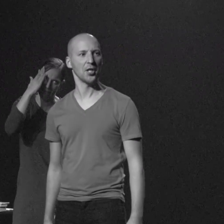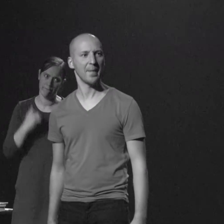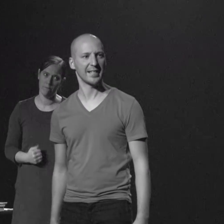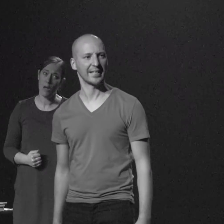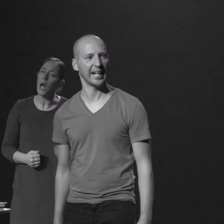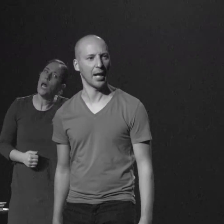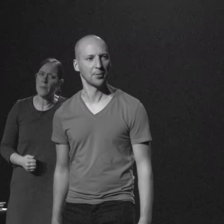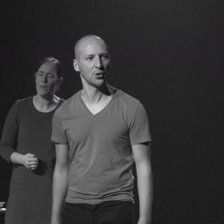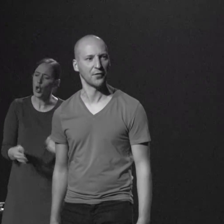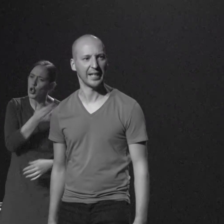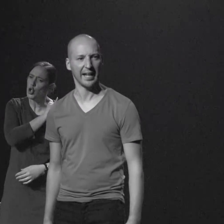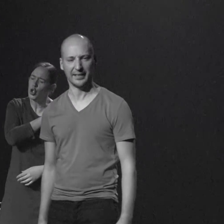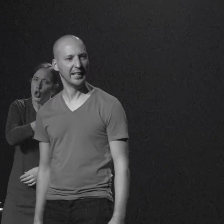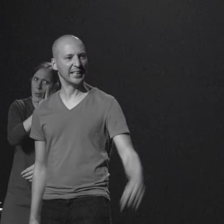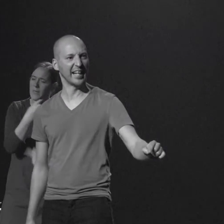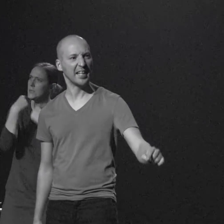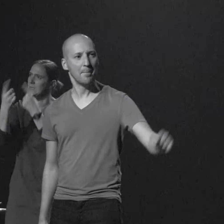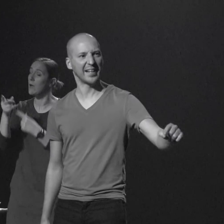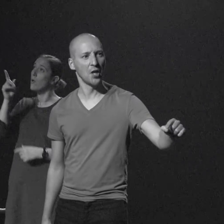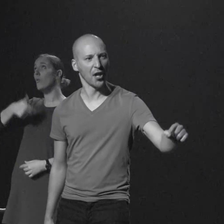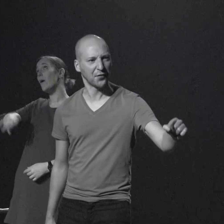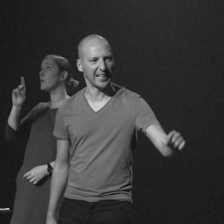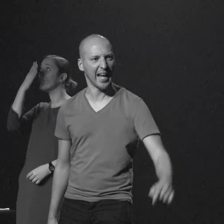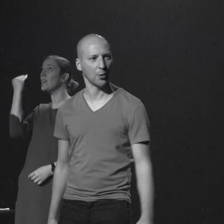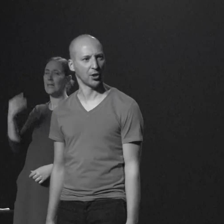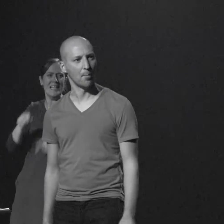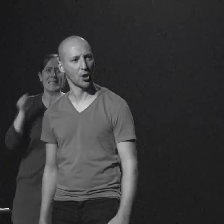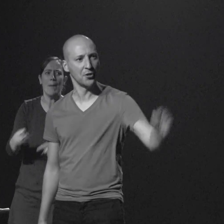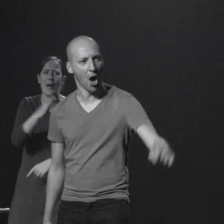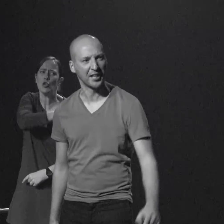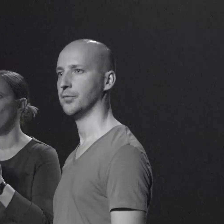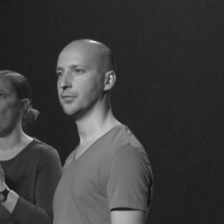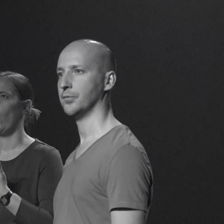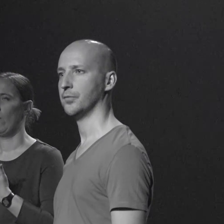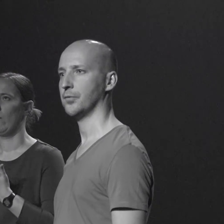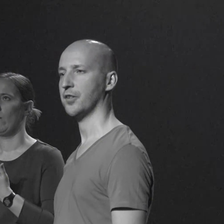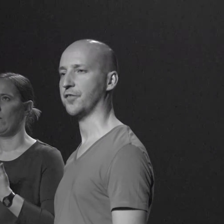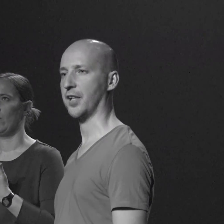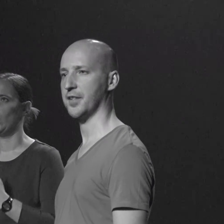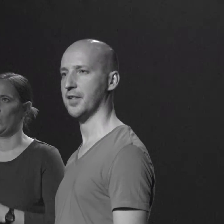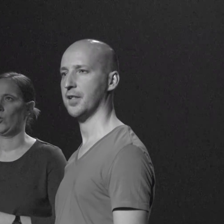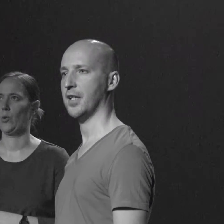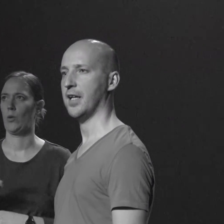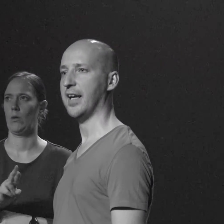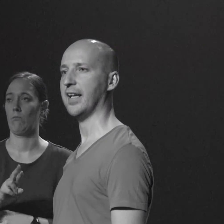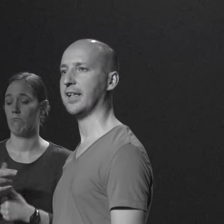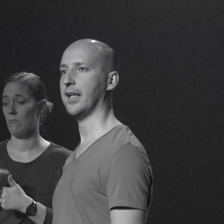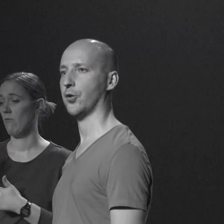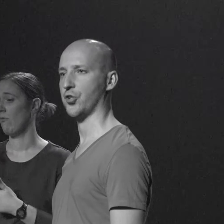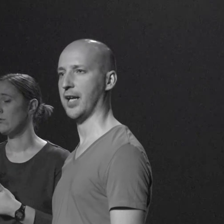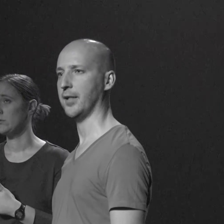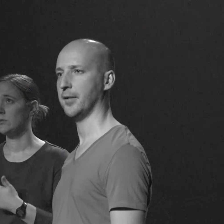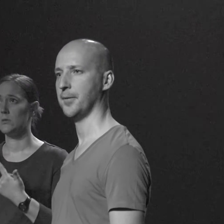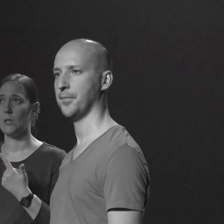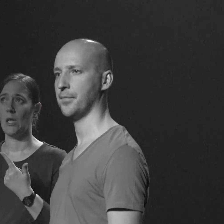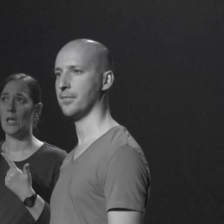je nooit meer zal zeggen dat we het moeten vergeten. Dit mag nooit vergeten worden, Moeke, nooit! Frans, Erik en